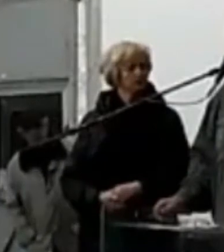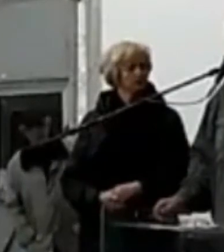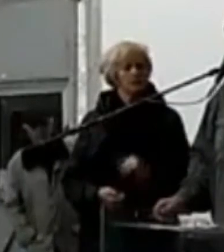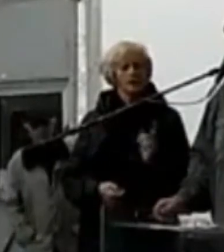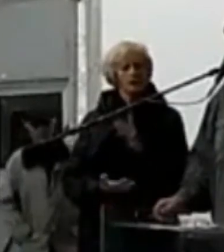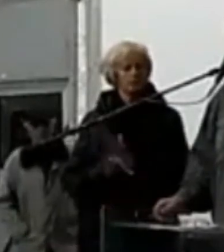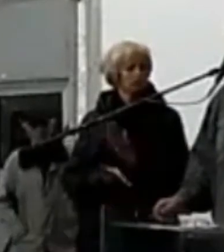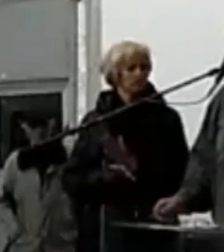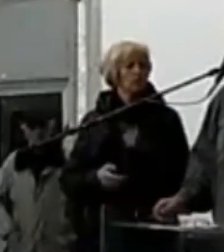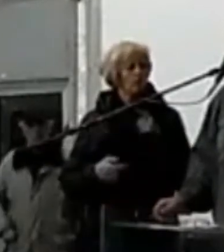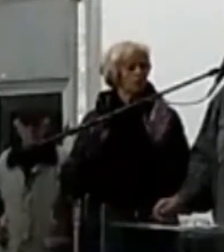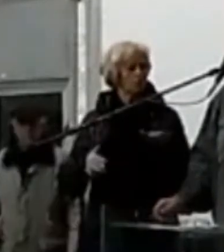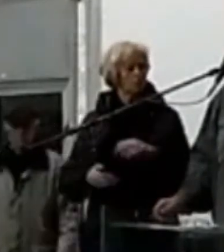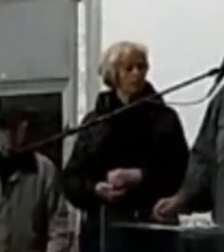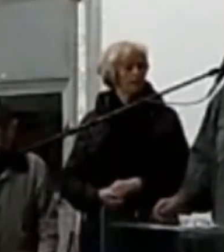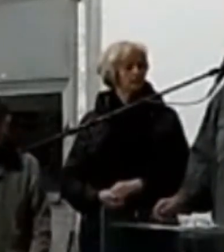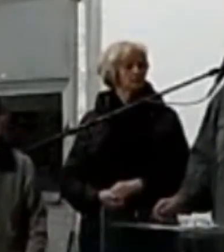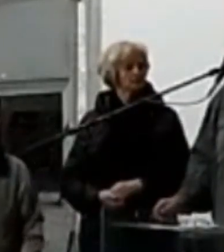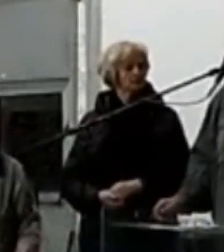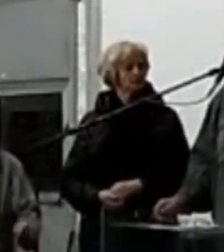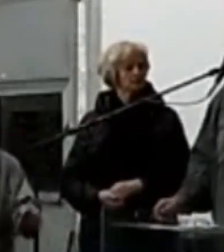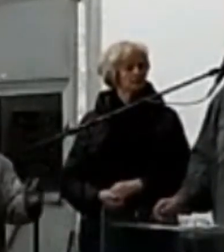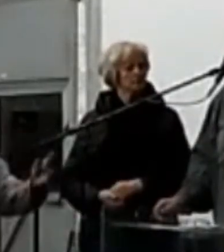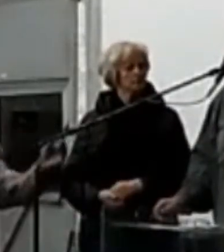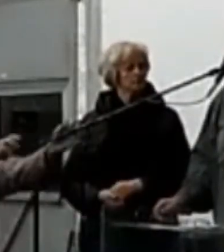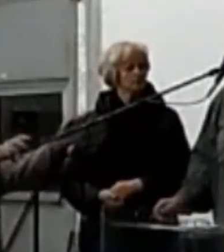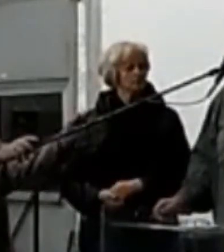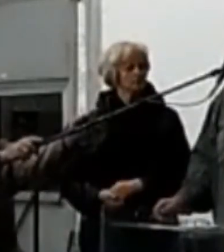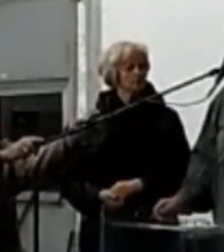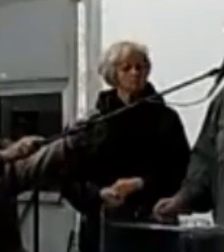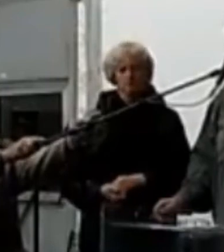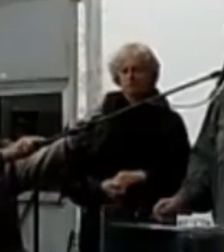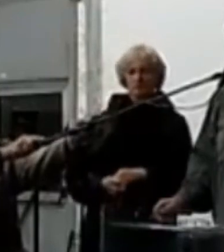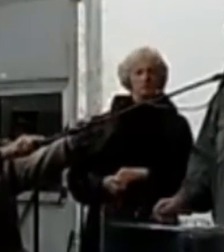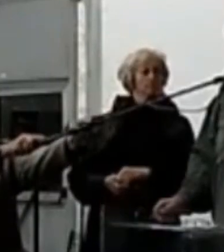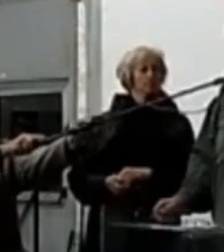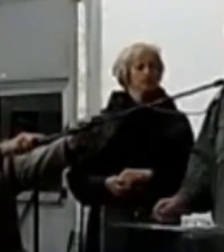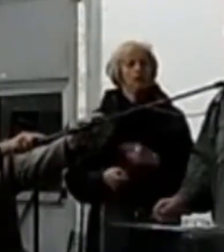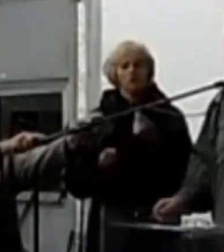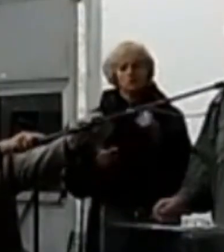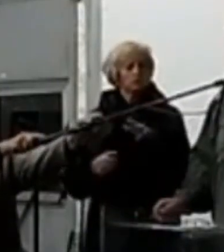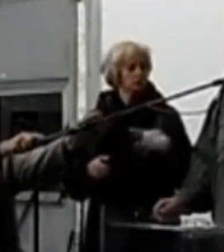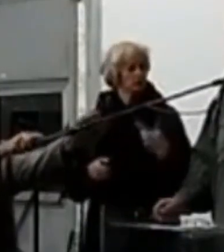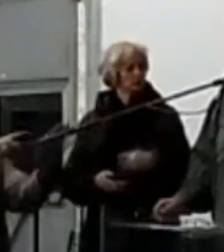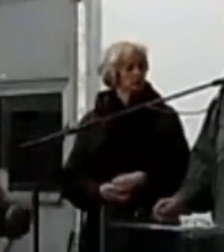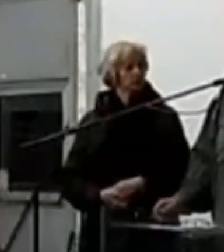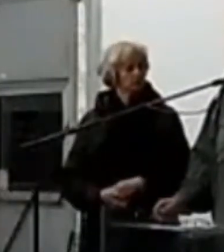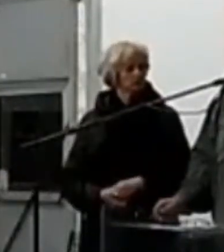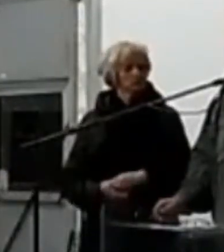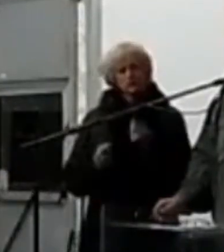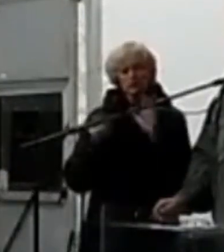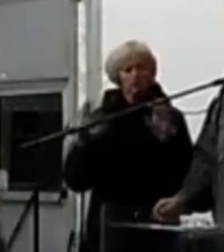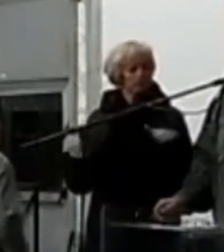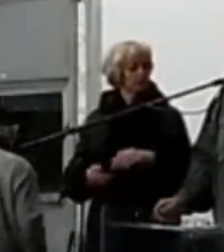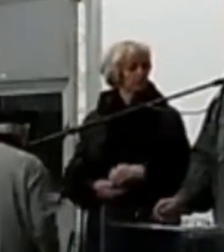Nebitno je da li su bombari, peradari, koničari ili pak uzgajivači sitnih životinja, sitnih